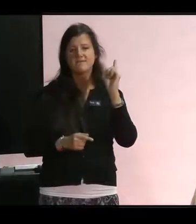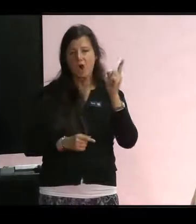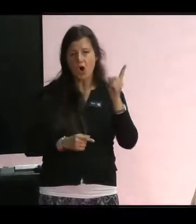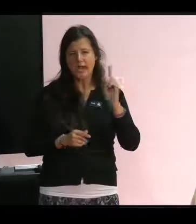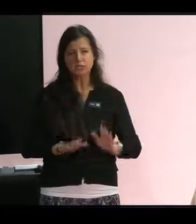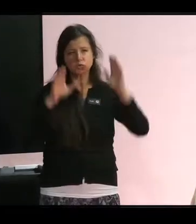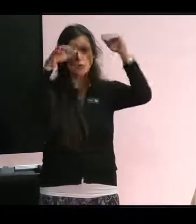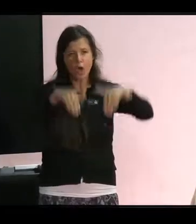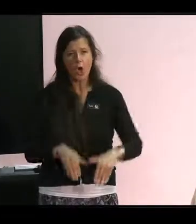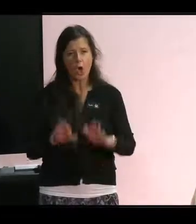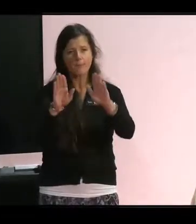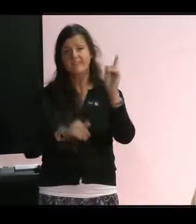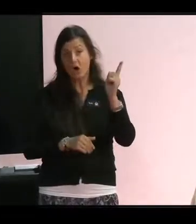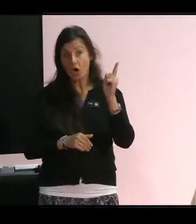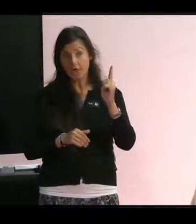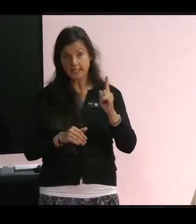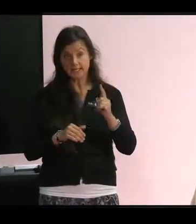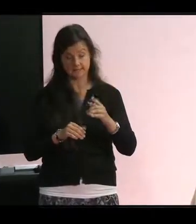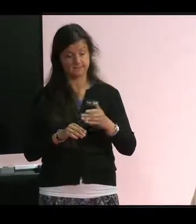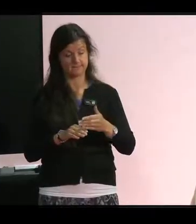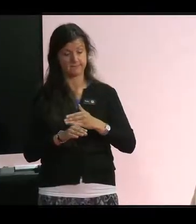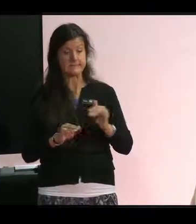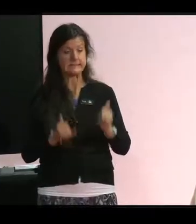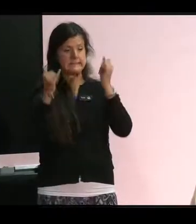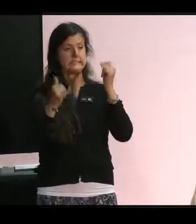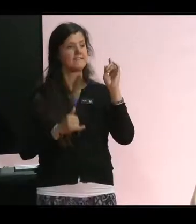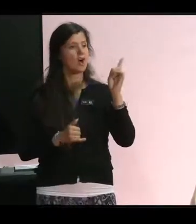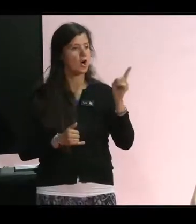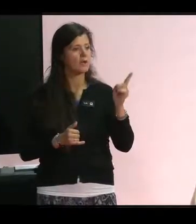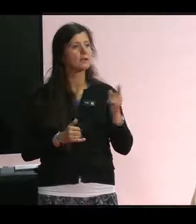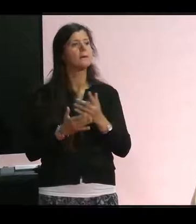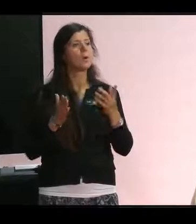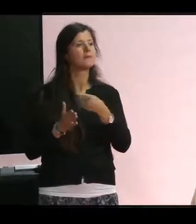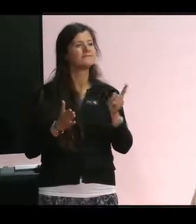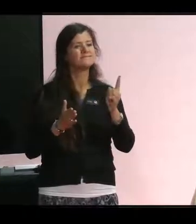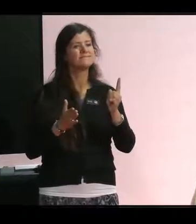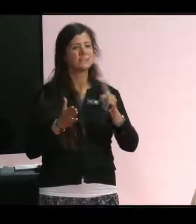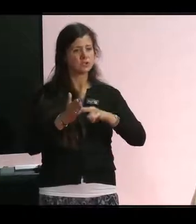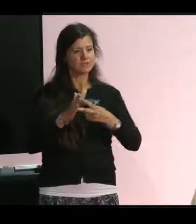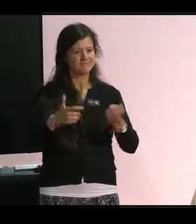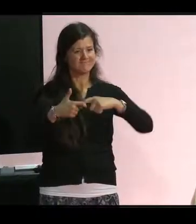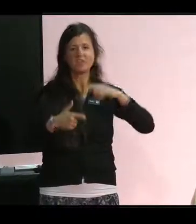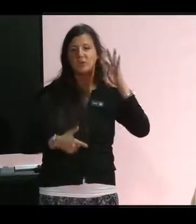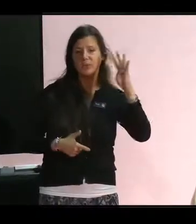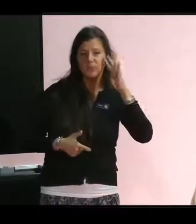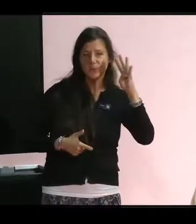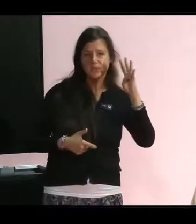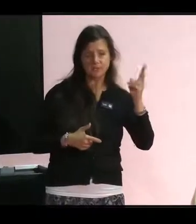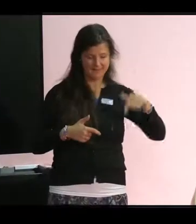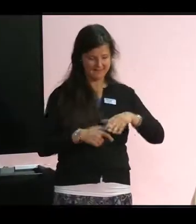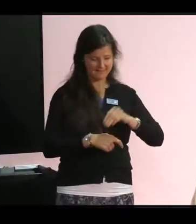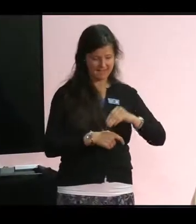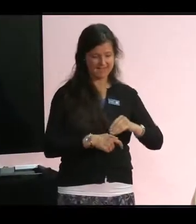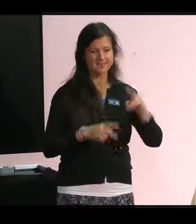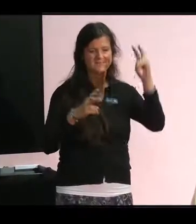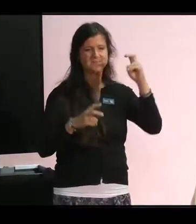exempel. Och många av de här systemen, de bygger på ljud. Lite som Hese Fredrik här i Sverige.